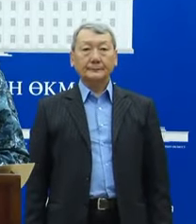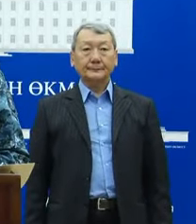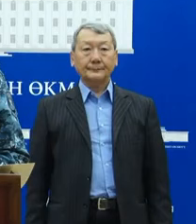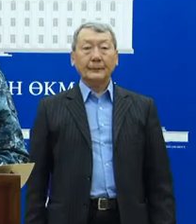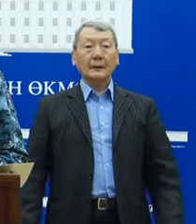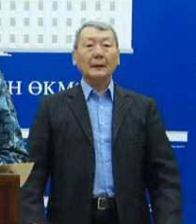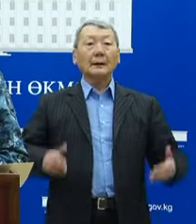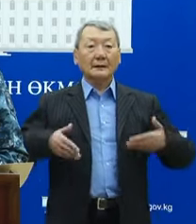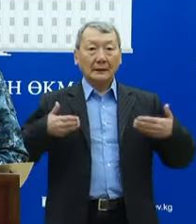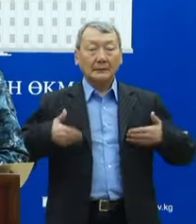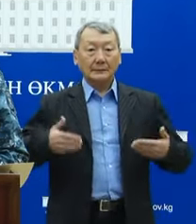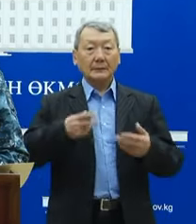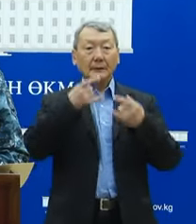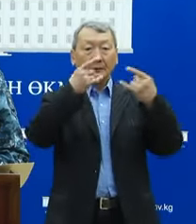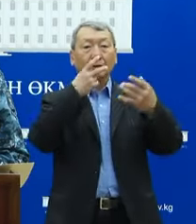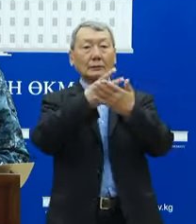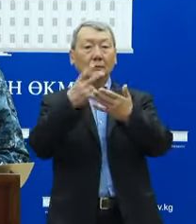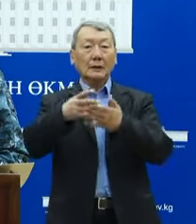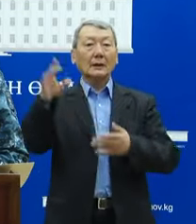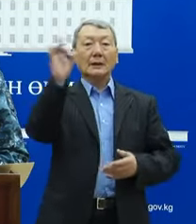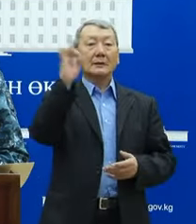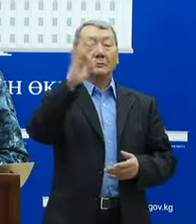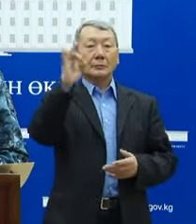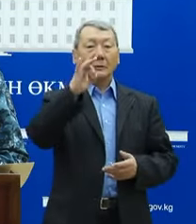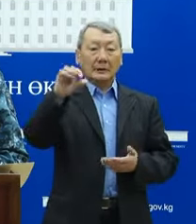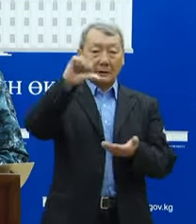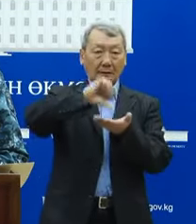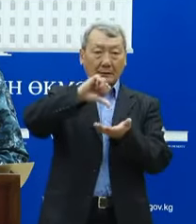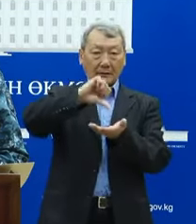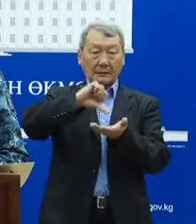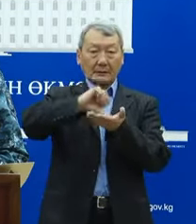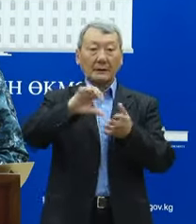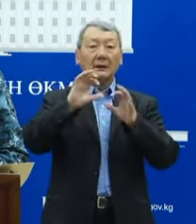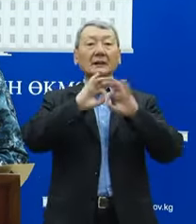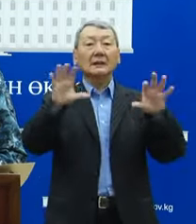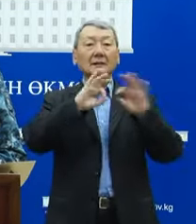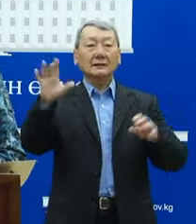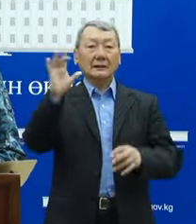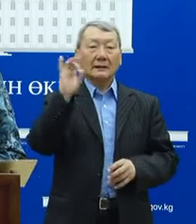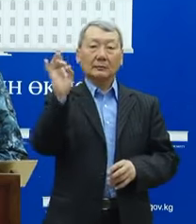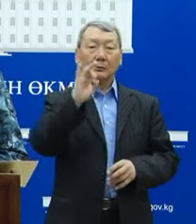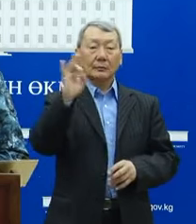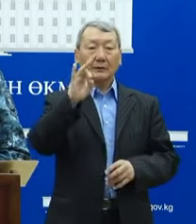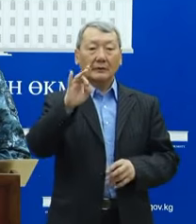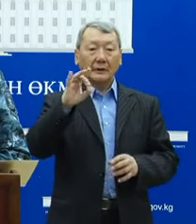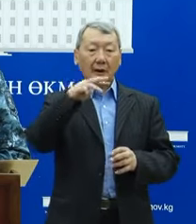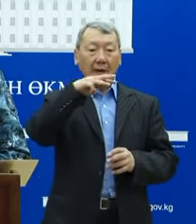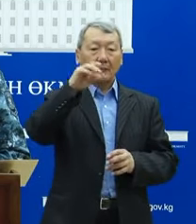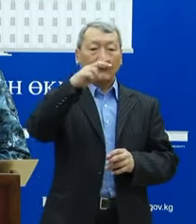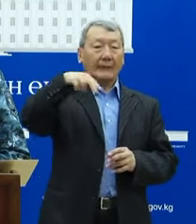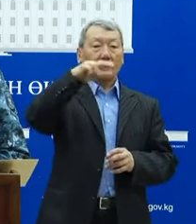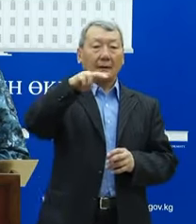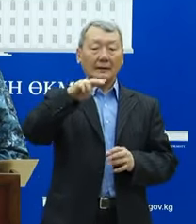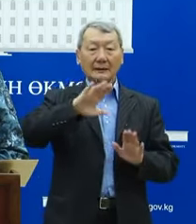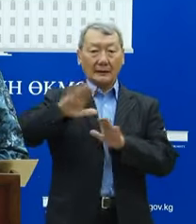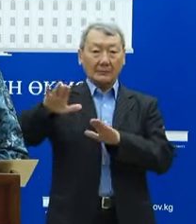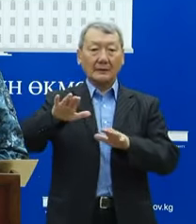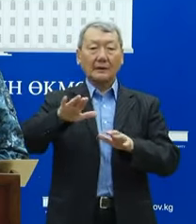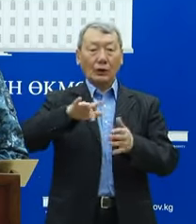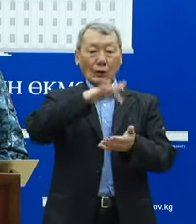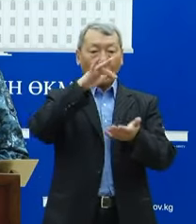Арбаңыздар, урматтуу телекөрүүчүлөр, радиогармандар, республикалык штабтын пресс борборунда Кыргыз Республикасынын ички иштер министринин орун басары,